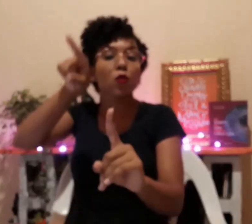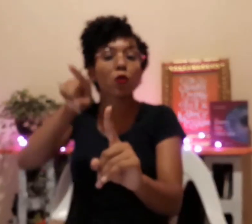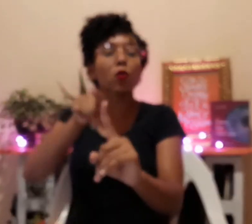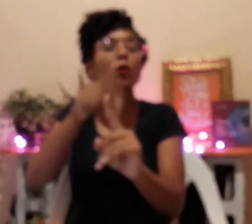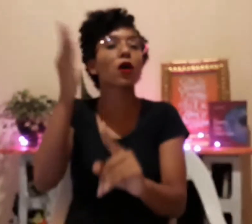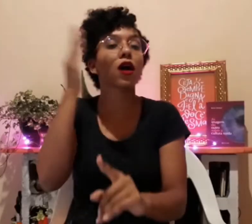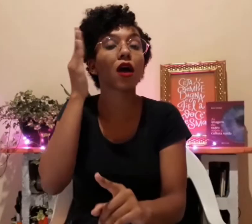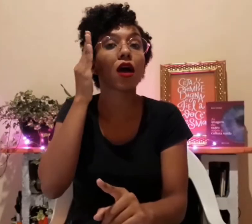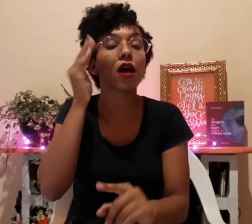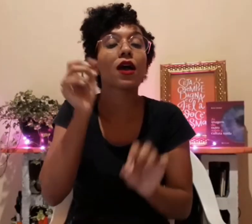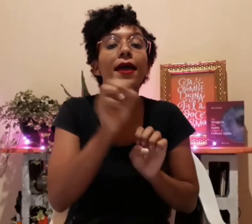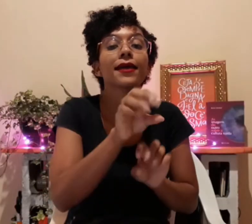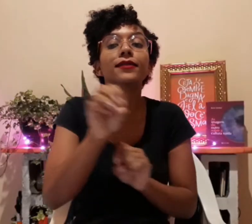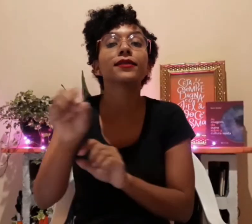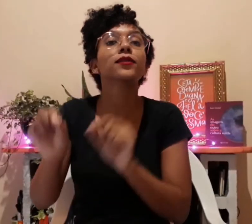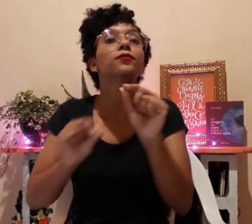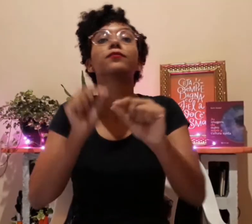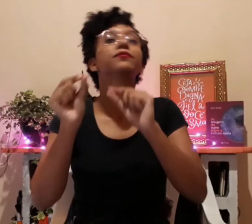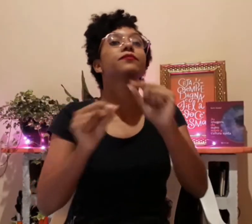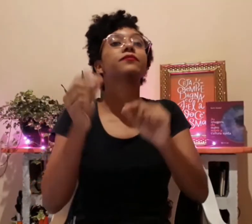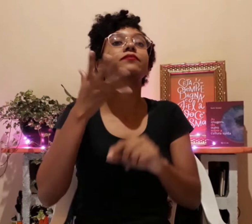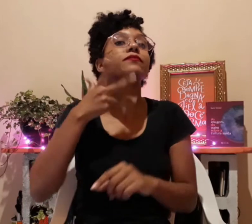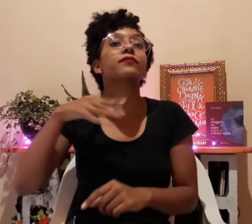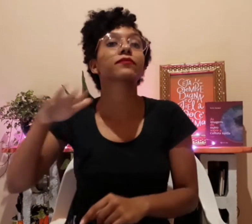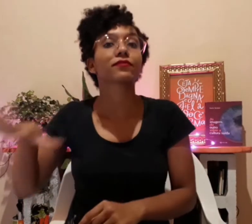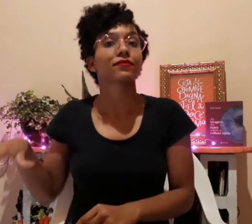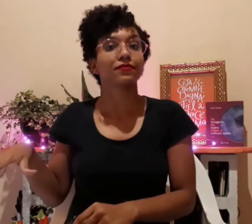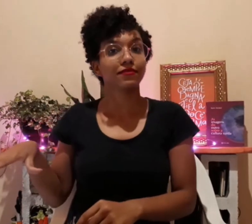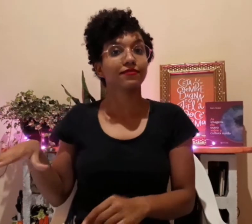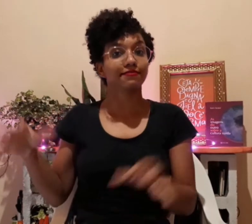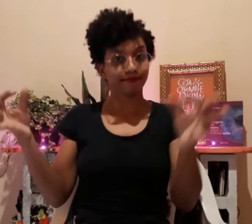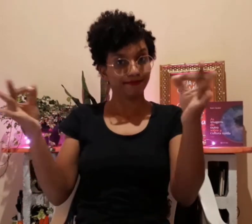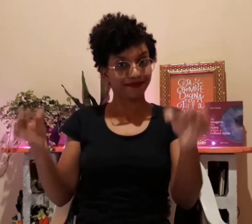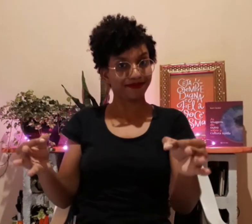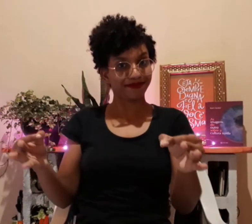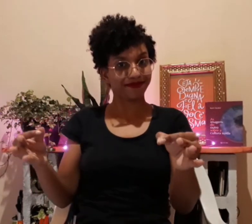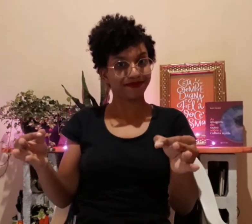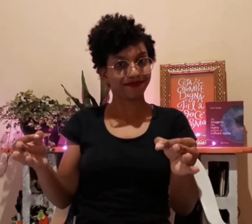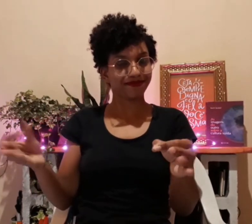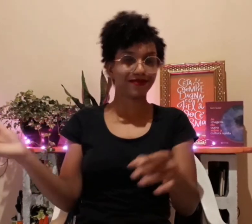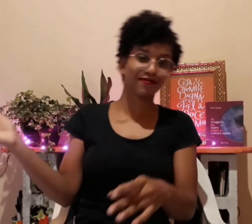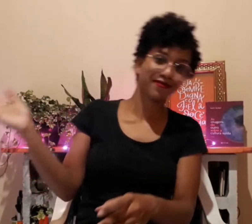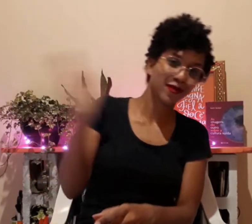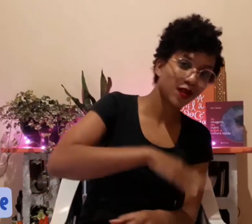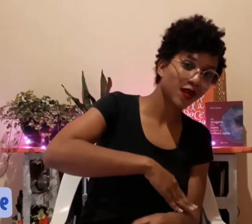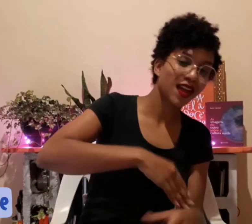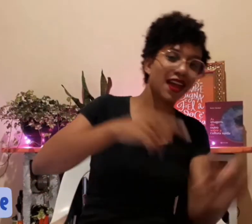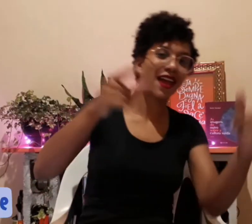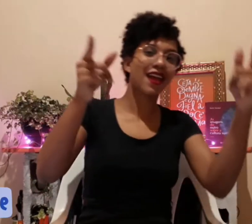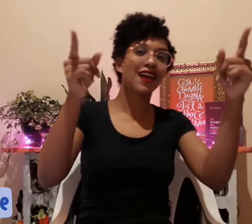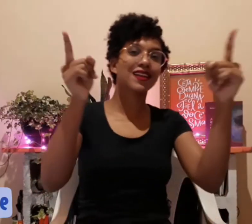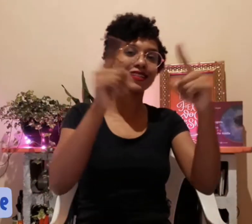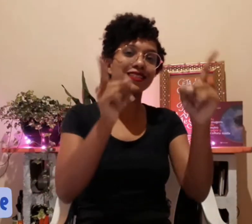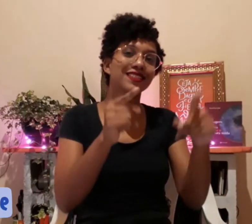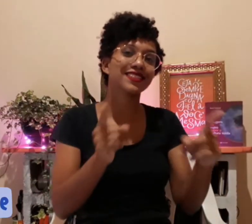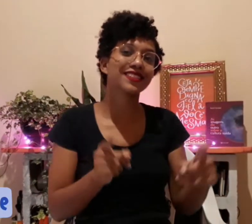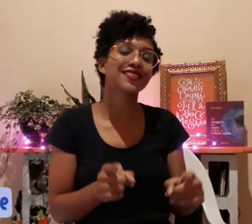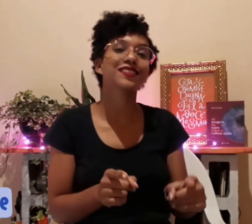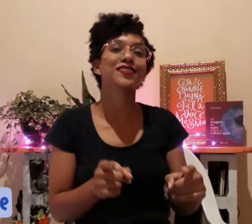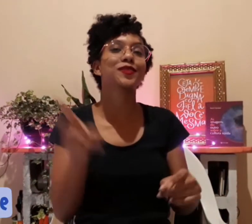história, qual é o objetivo que você quer passar para as crianças? A moral. Beleza. Seguindo ali para os